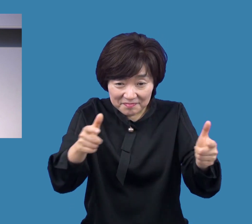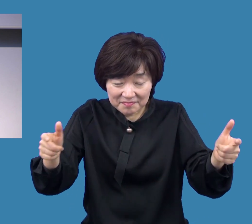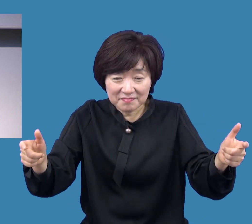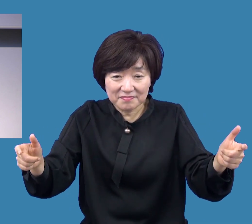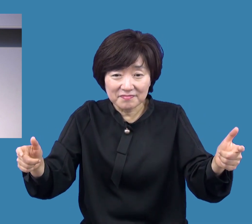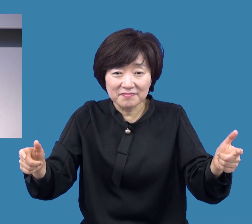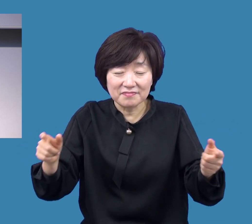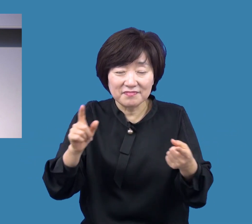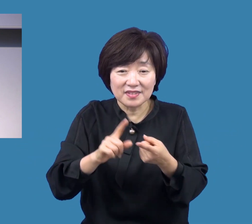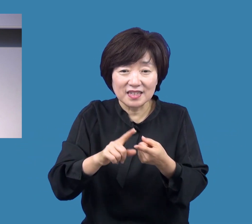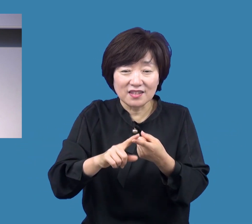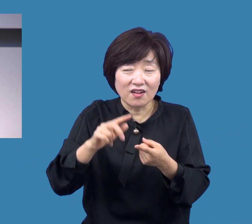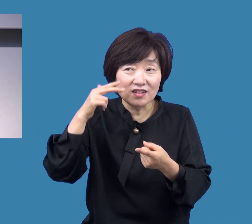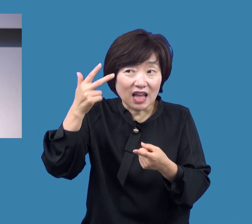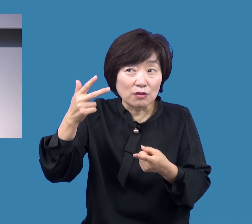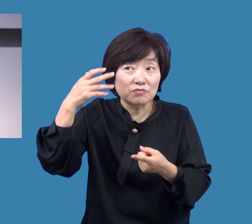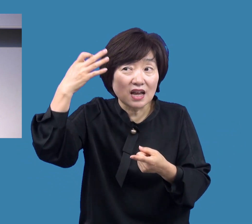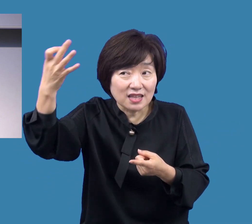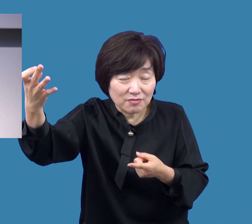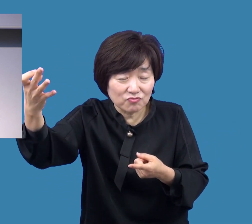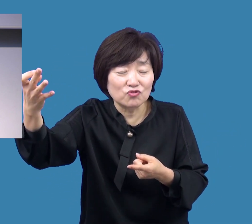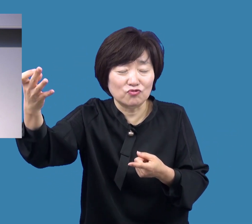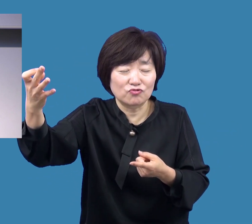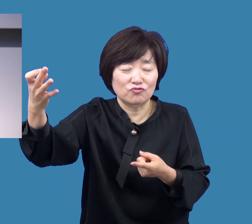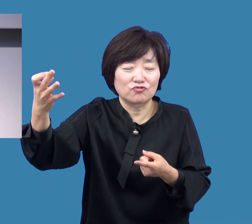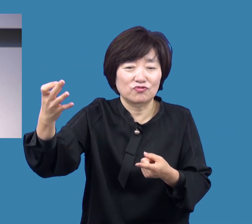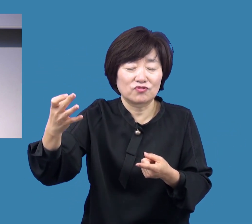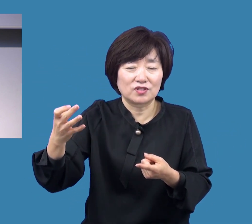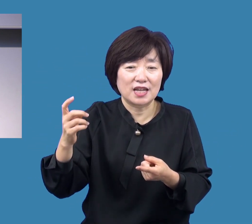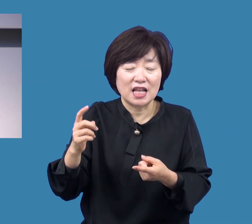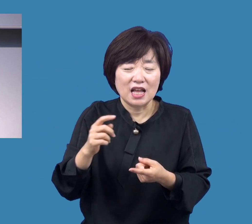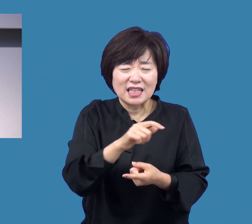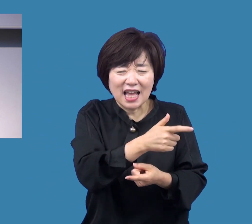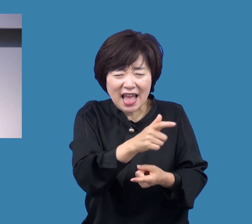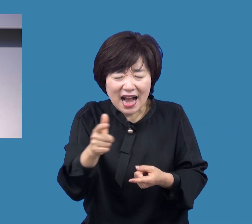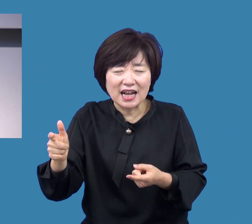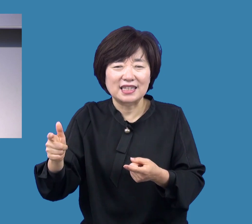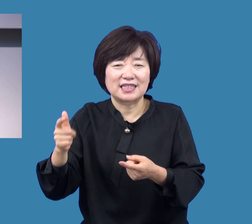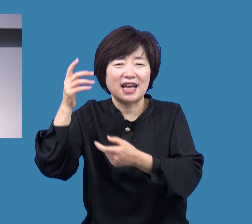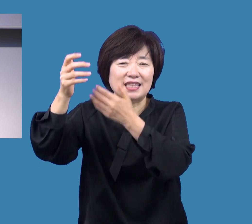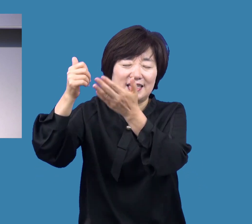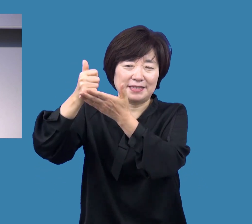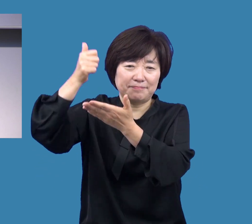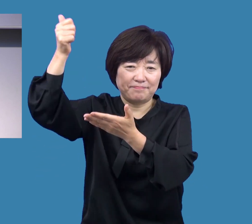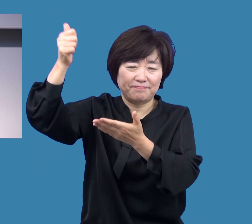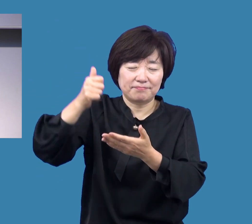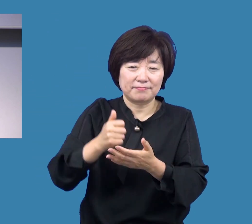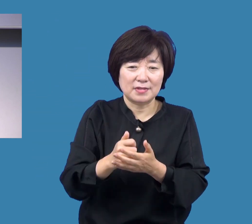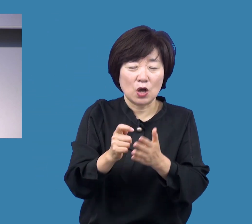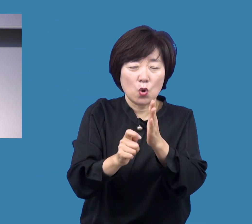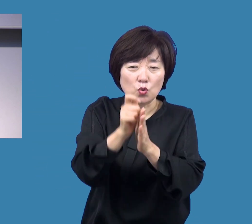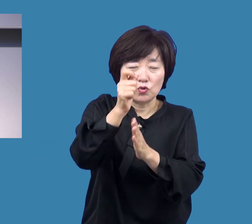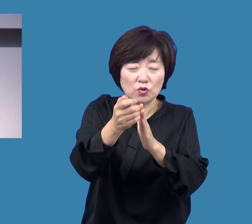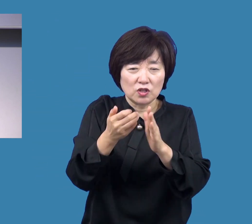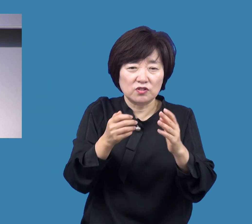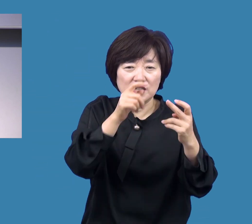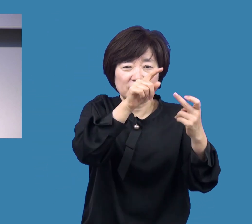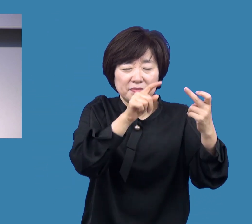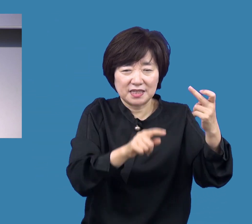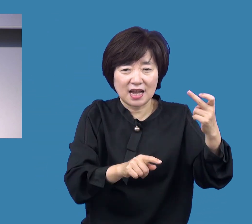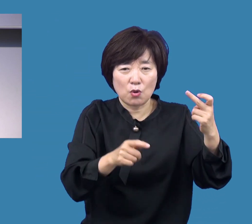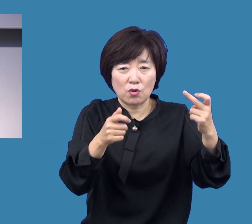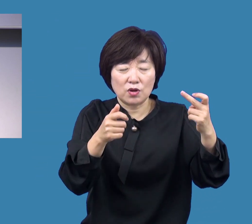대해서는 우리 다음 주나 다다음 주쯤 계속 다룰 텐데, 하여간 하나님은 다양한 분이십니다. 고린도전서 12장 28절에